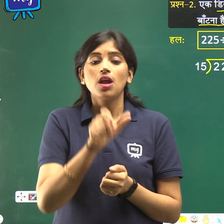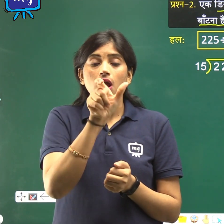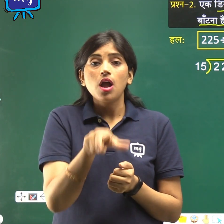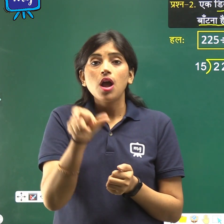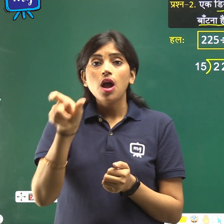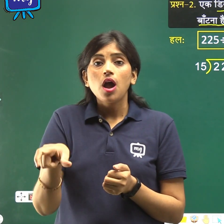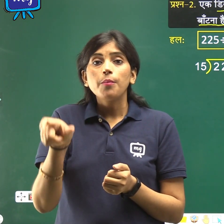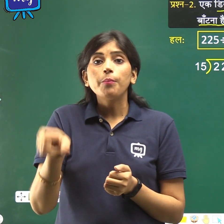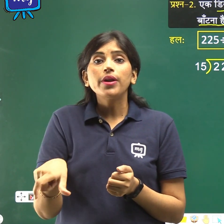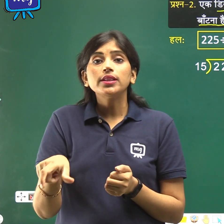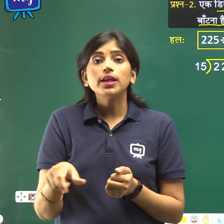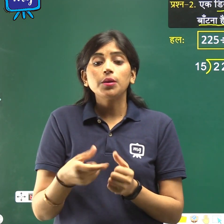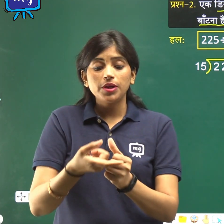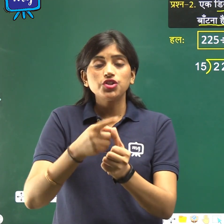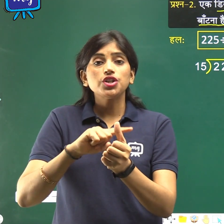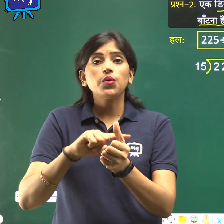प्रत्येक बच्चे को